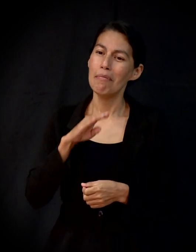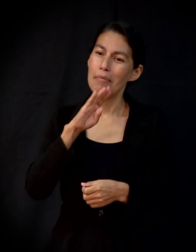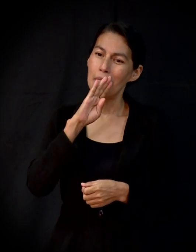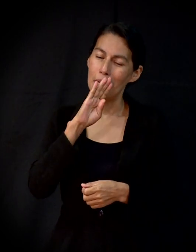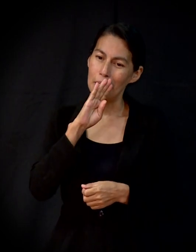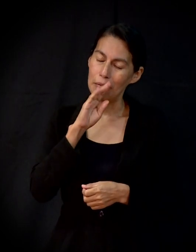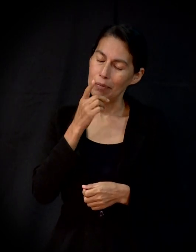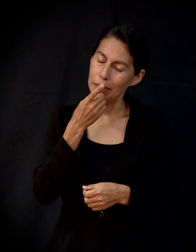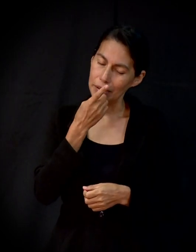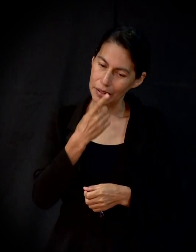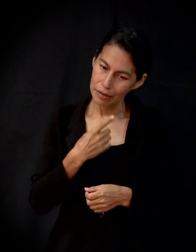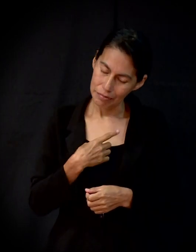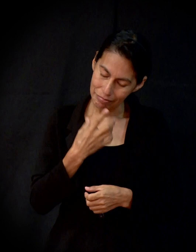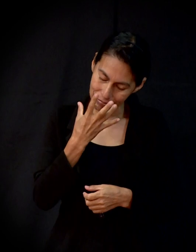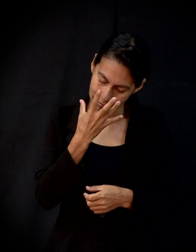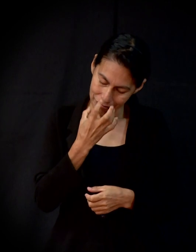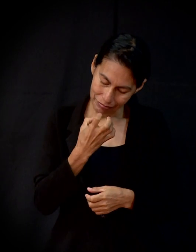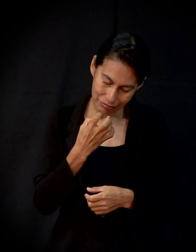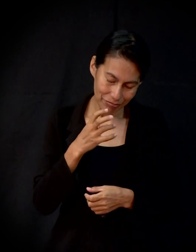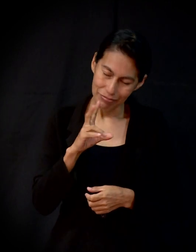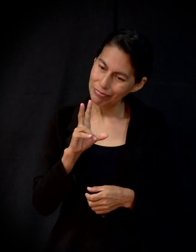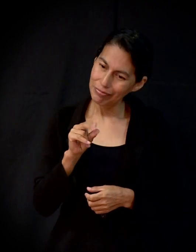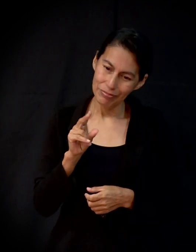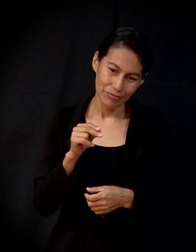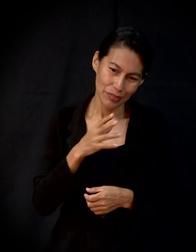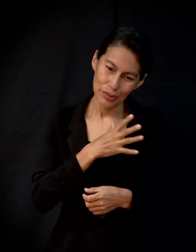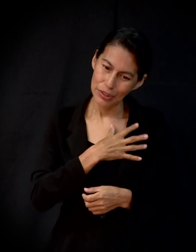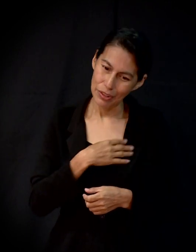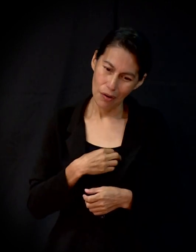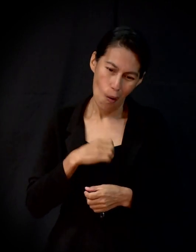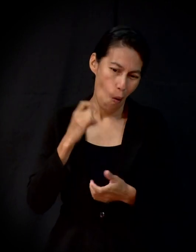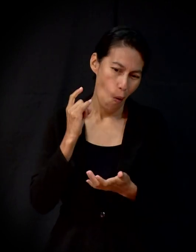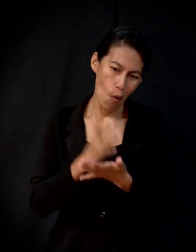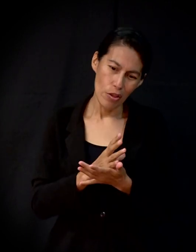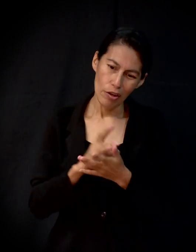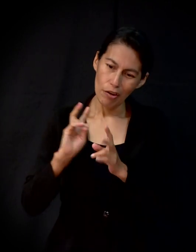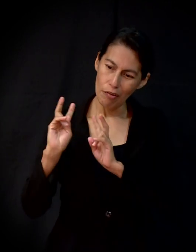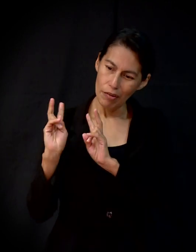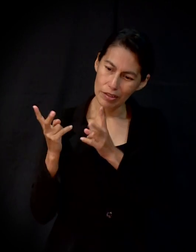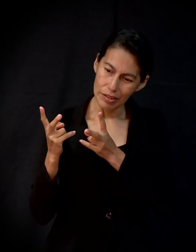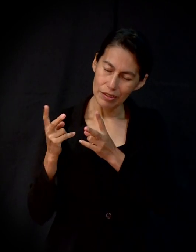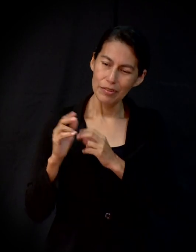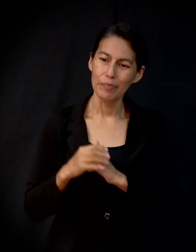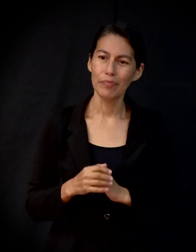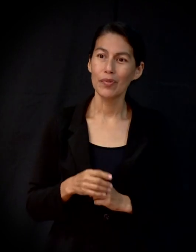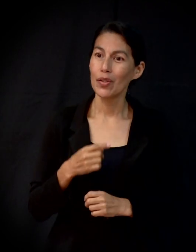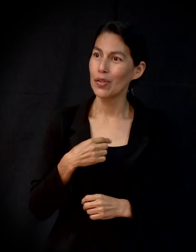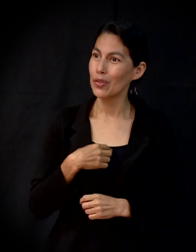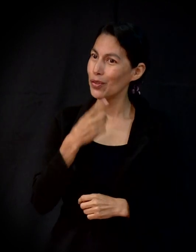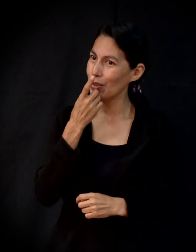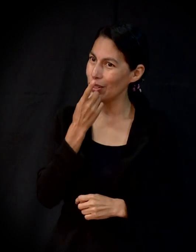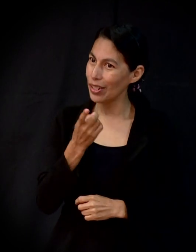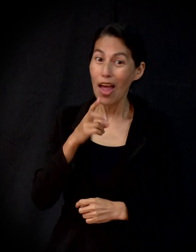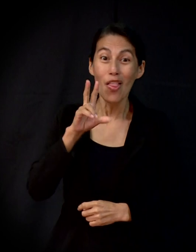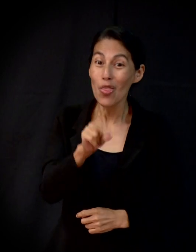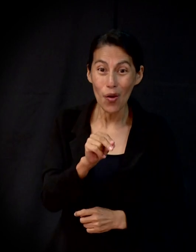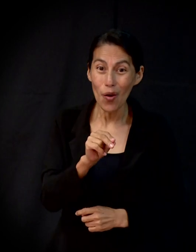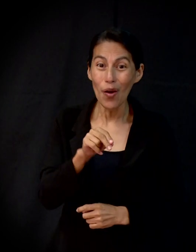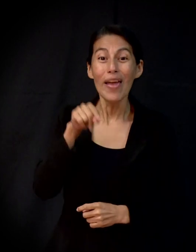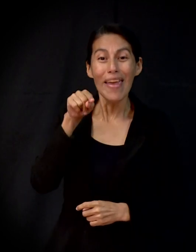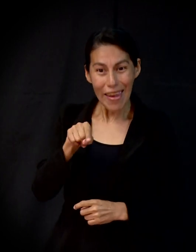mi mamá me dijo con mucha tristeza no disculpa solo ese testigo pero yo dije